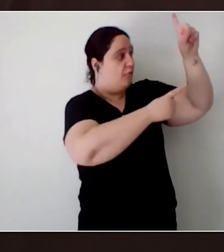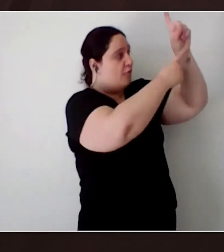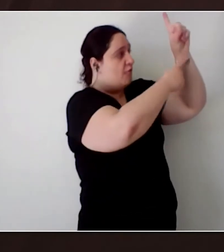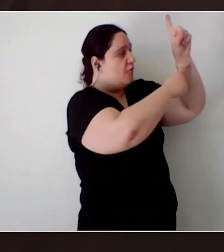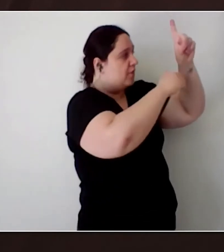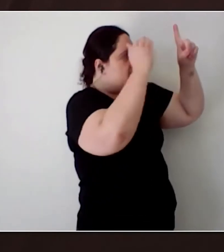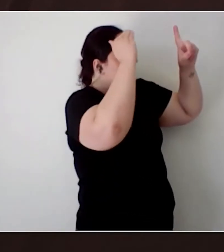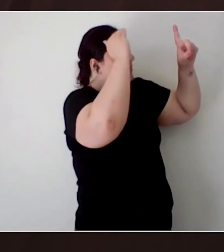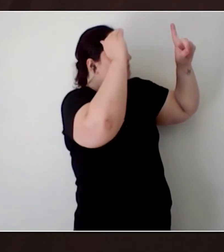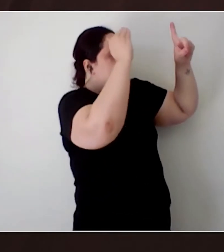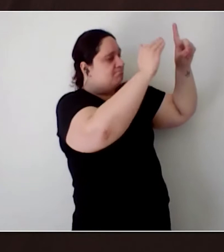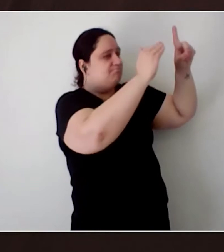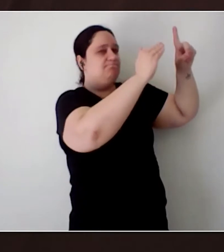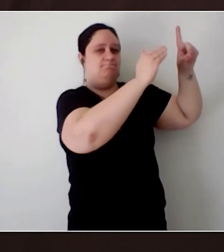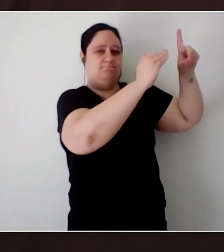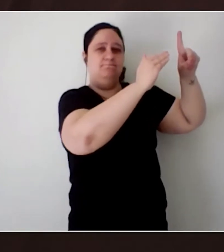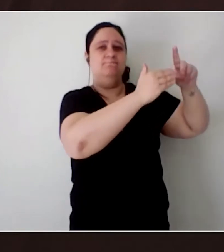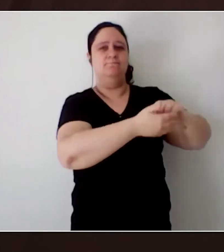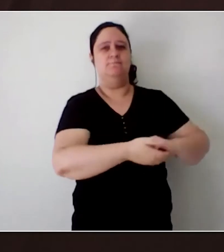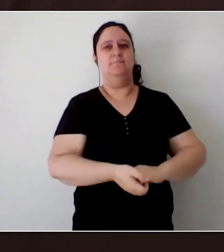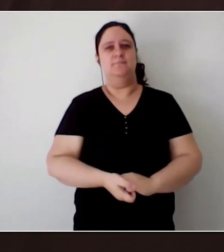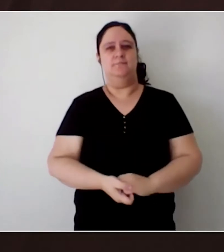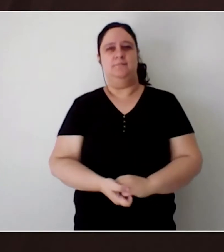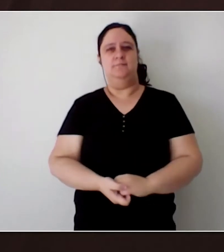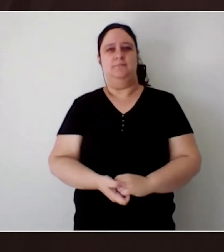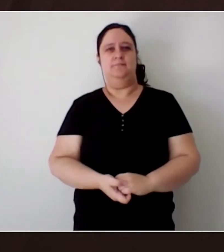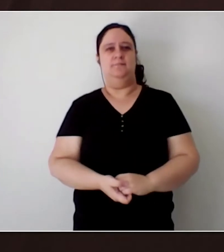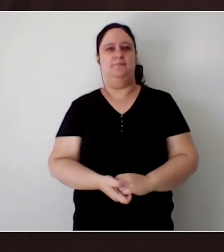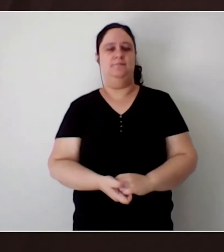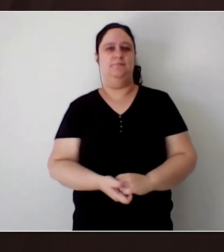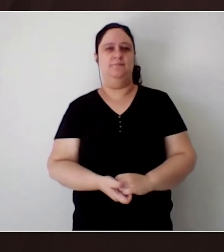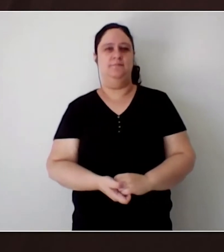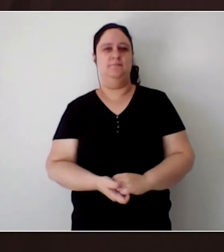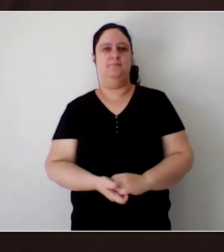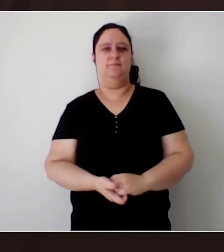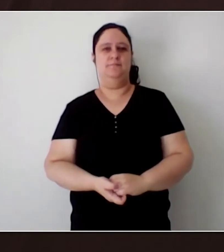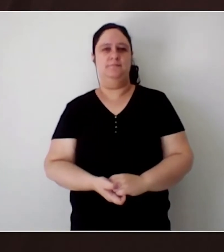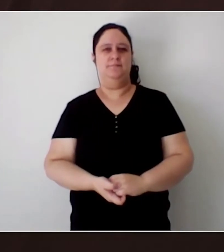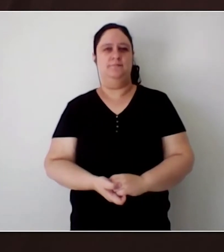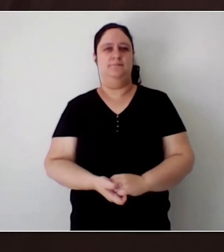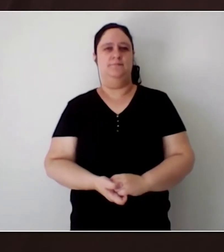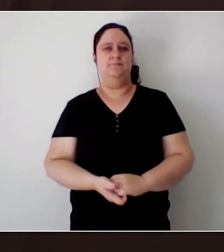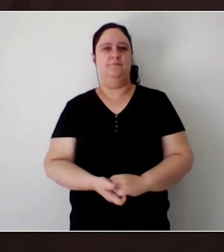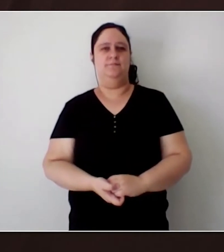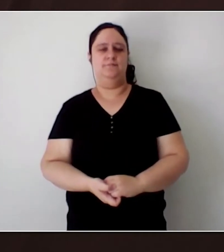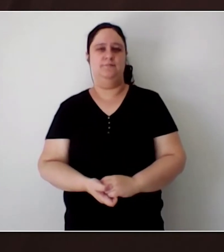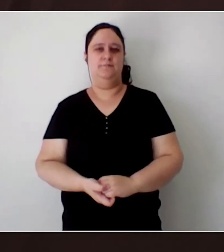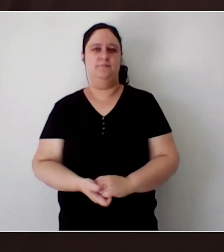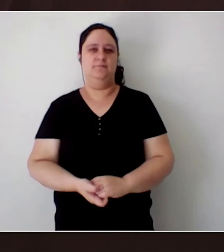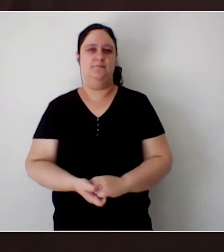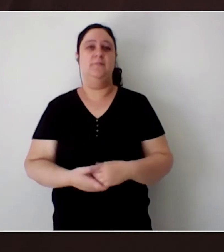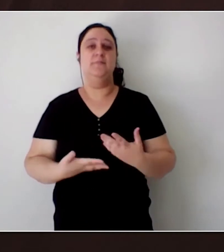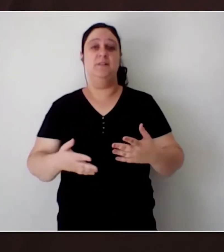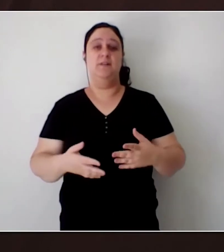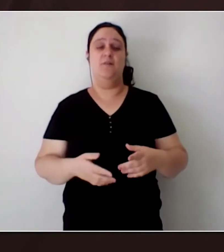Então vou ter galardão, e o galardão aqui, irmão, principalmente, reinar com Cristo durante 1000 anos.